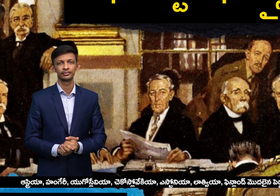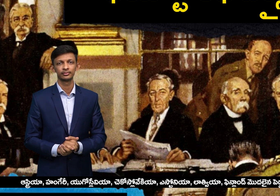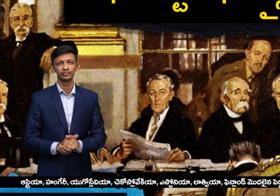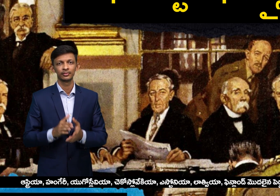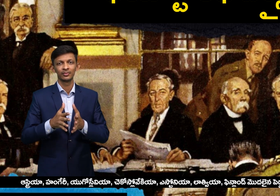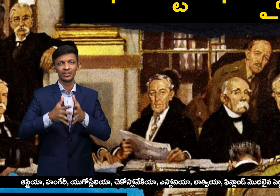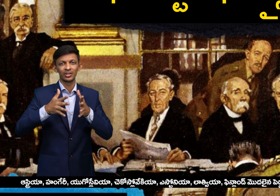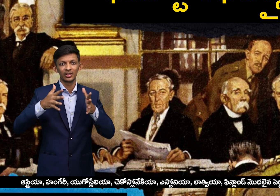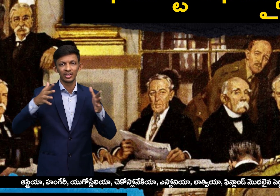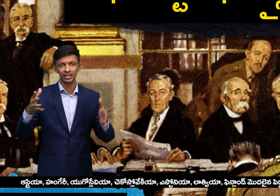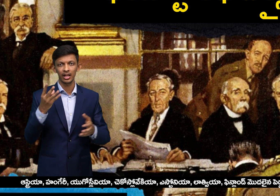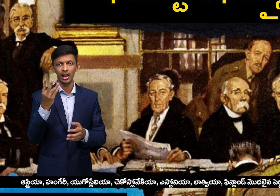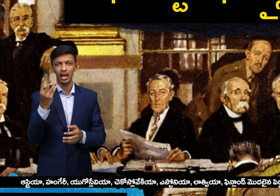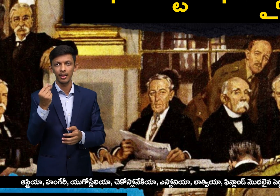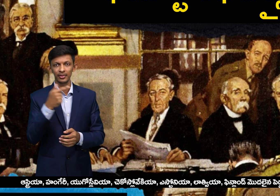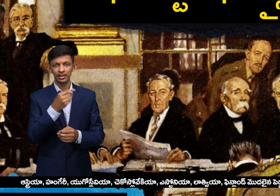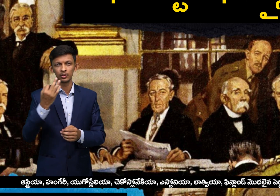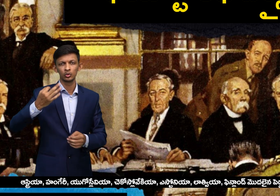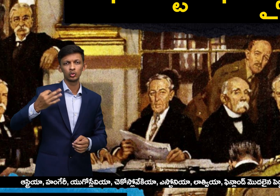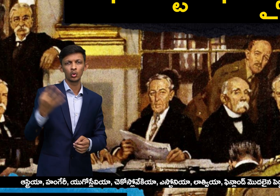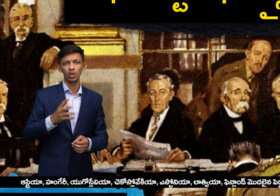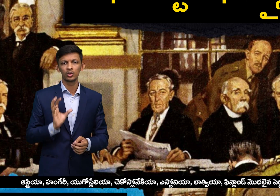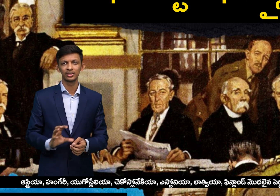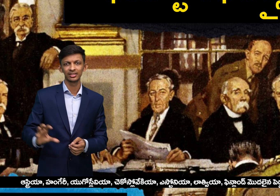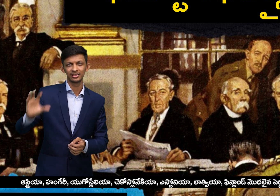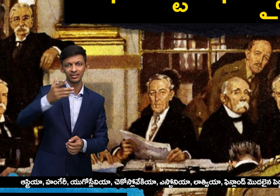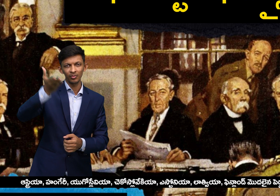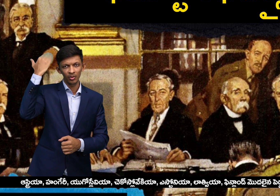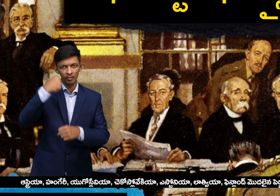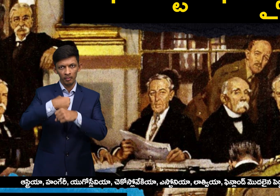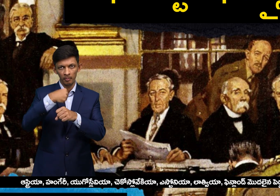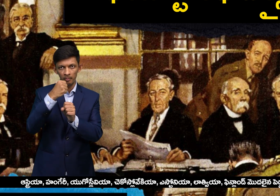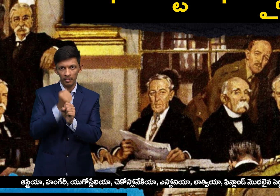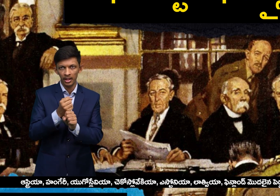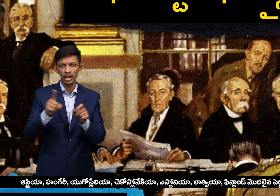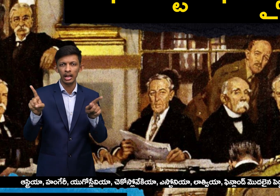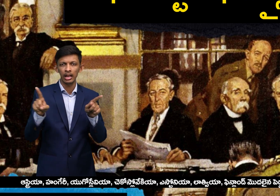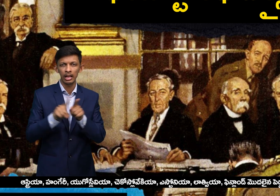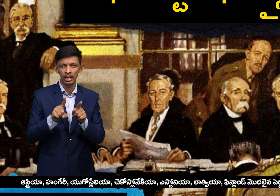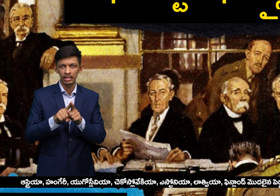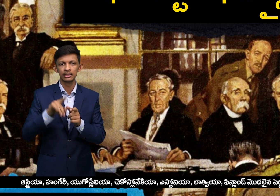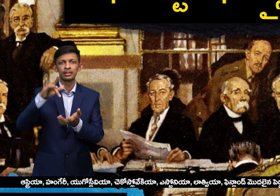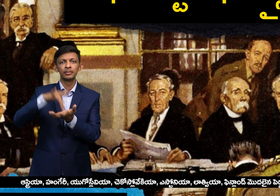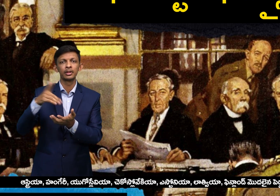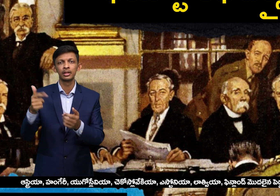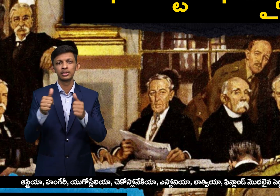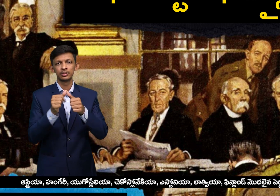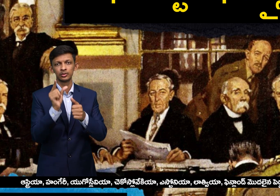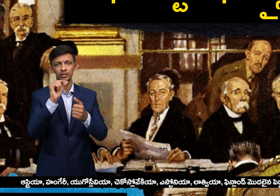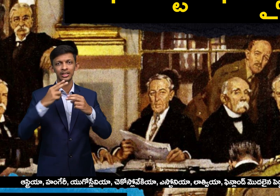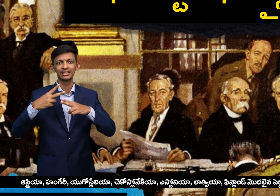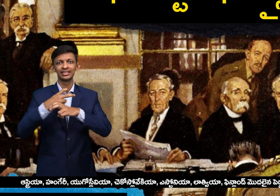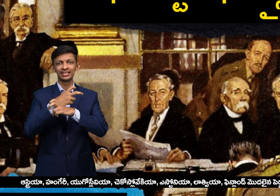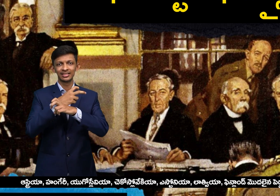ఆస్ట్రియా, హంగేరీ, యుగోస్లేవియా, చెకోస్లోవేకియా, ఎస్టోనియా, లాత్వియా, ఫిన్లాండ్ మొదలైన పెద్ద